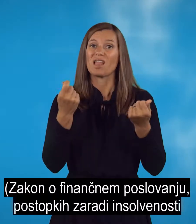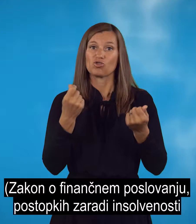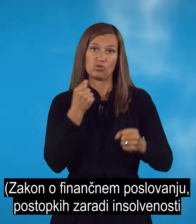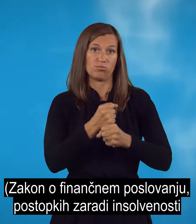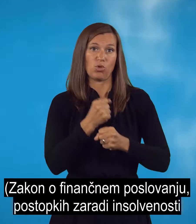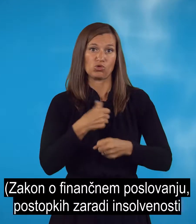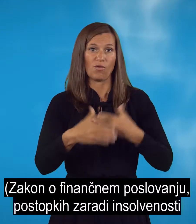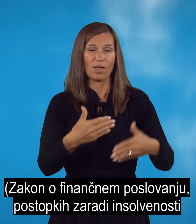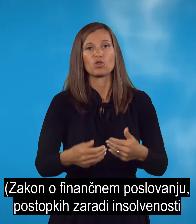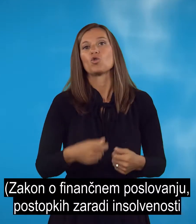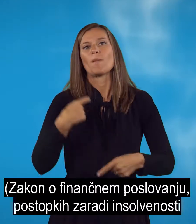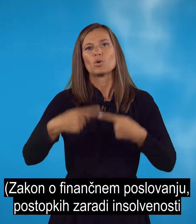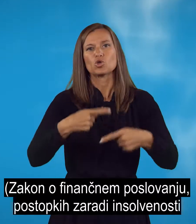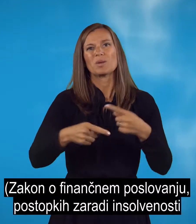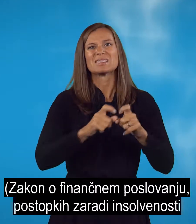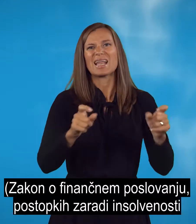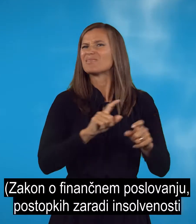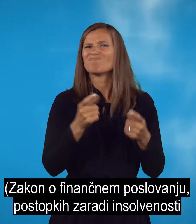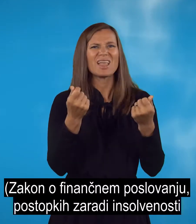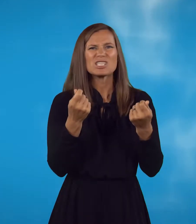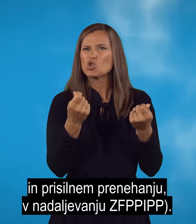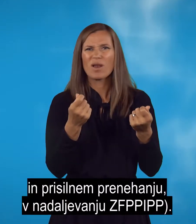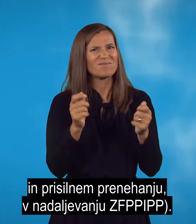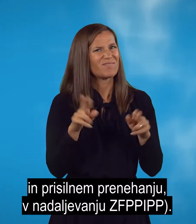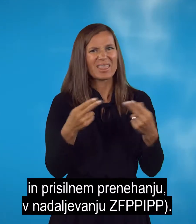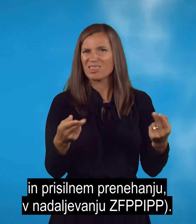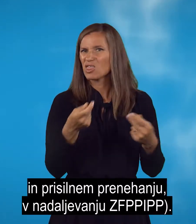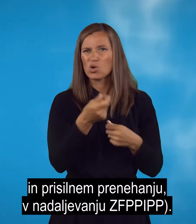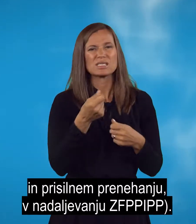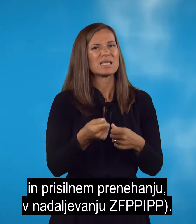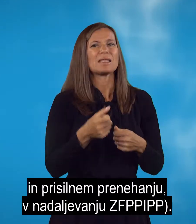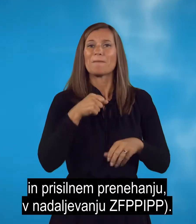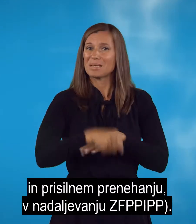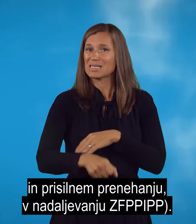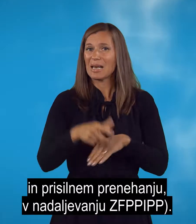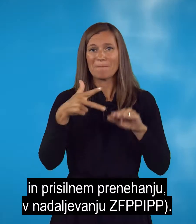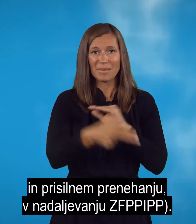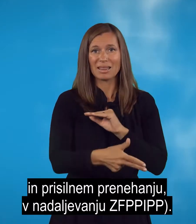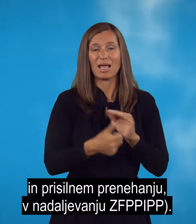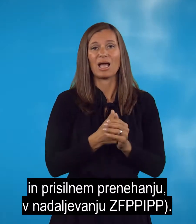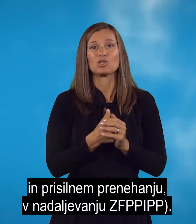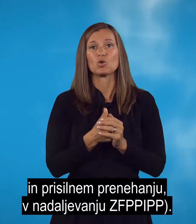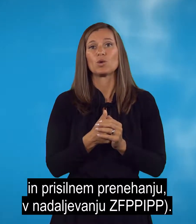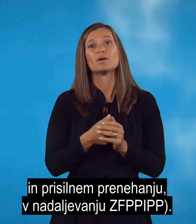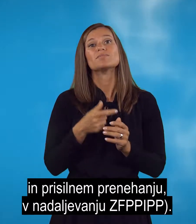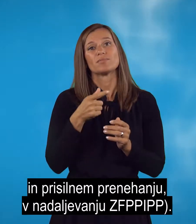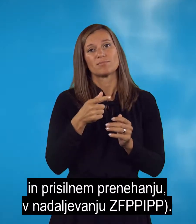poslovanju, postopkih zaradi insolventnosti in prisilnem prenehanju, v nadaljevanju